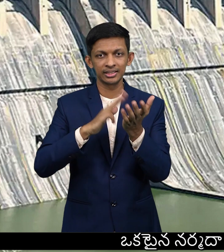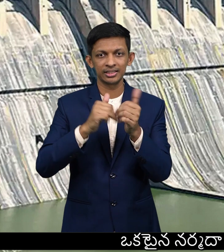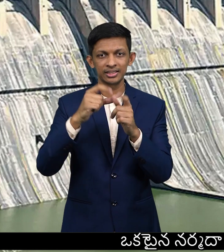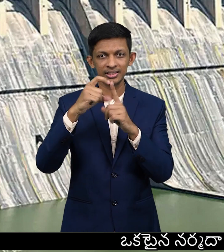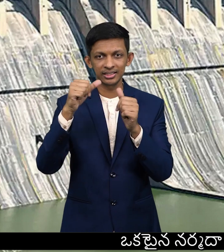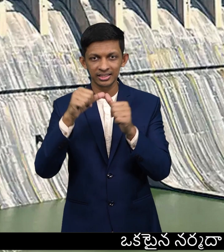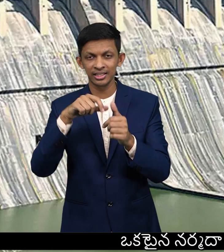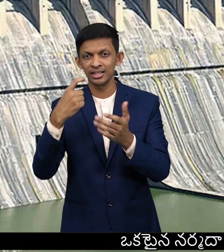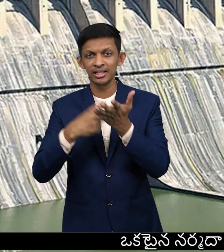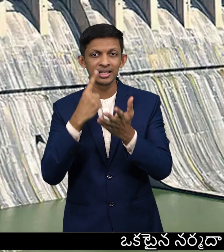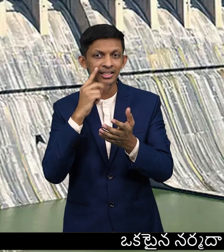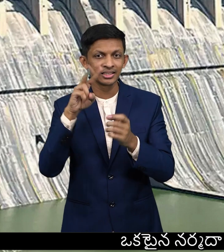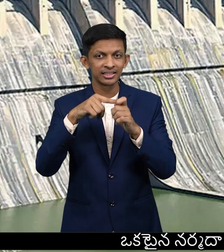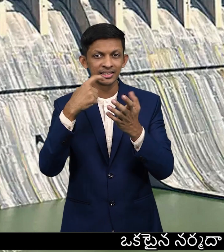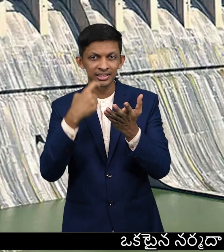చిన్న